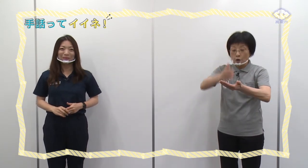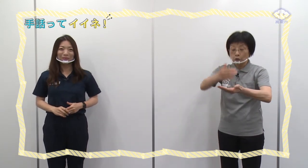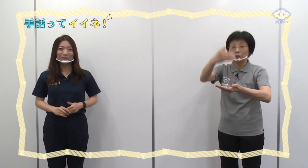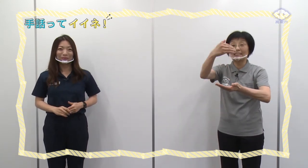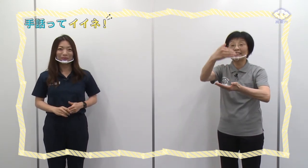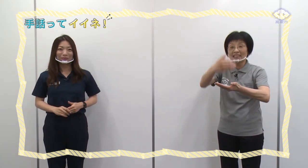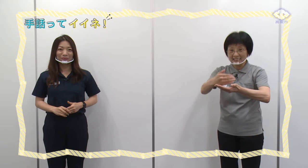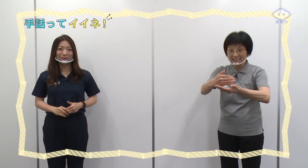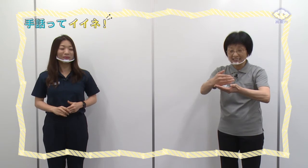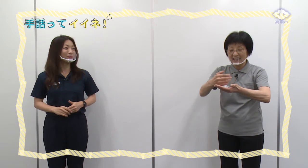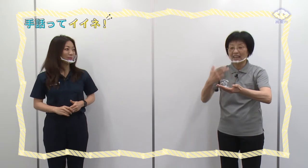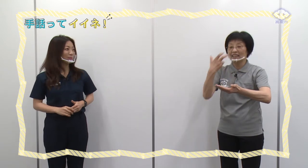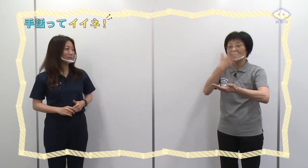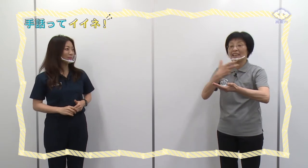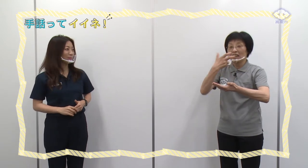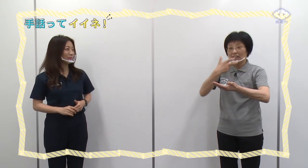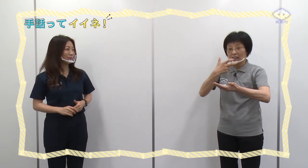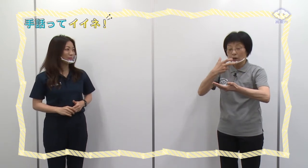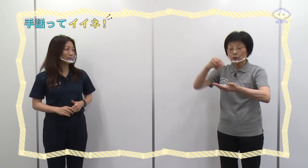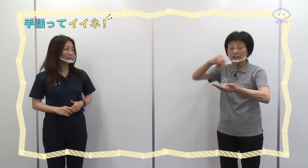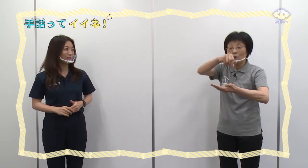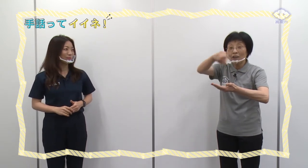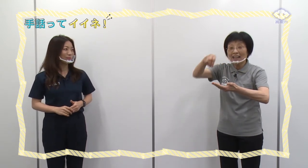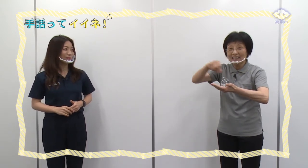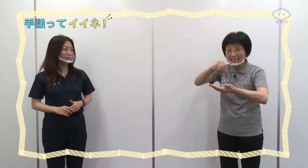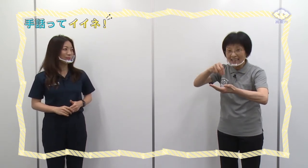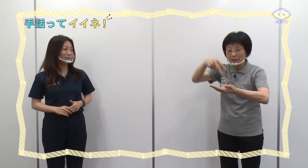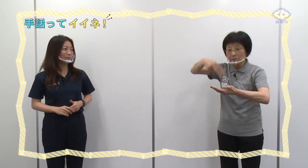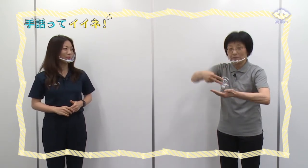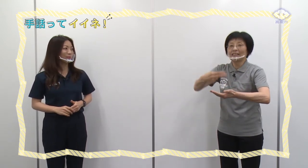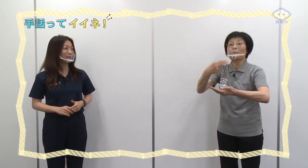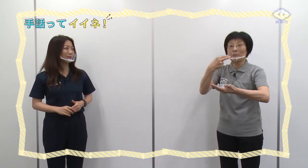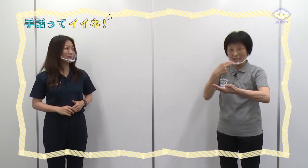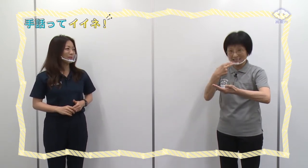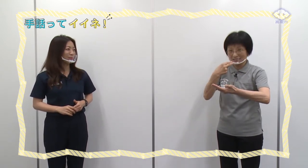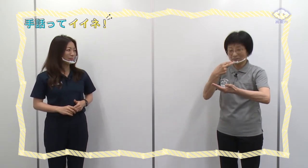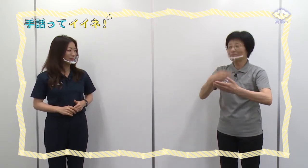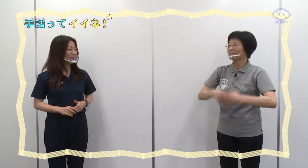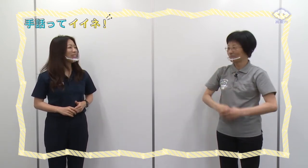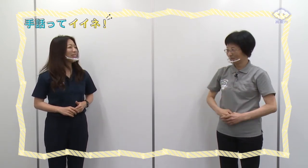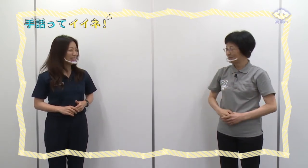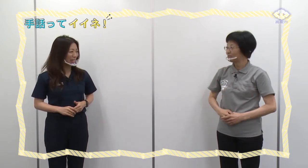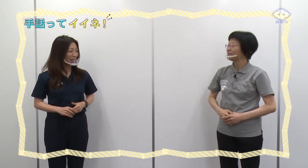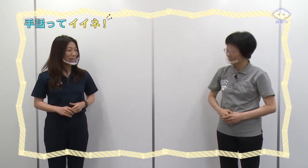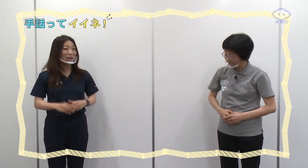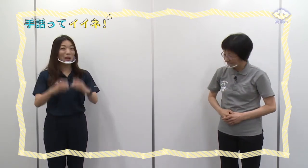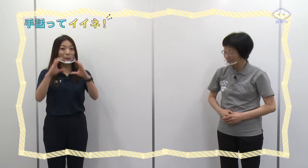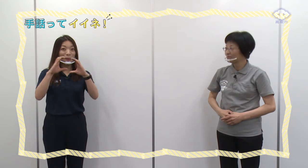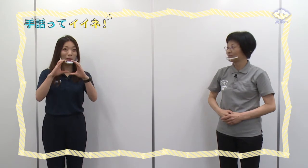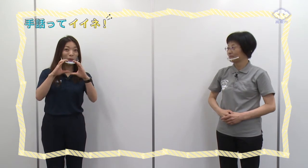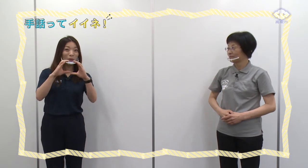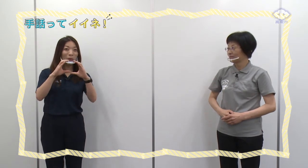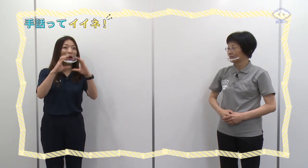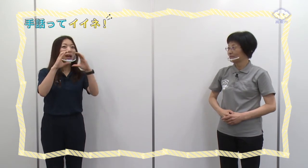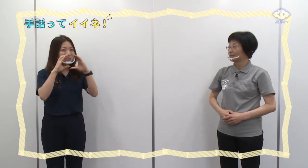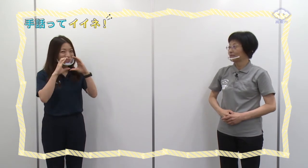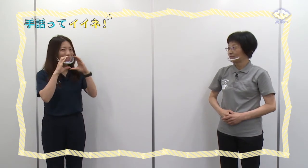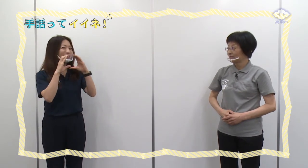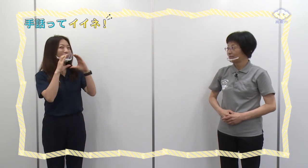くし形に切ってお塩をかけて食べます。 うん、いいですね。丸ごとかじりつい